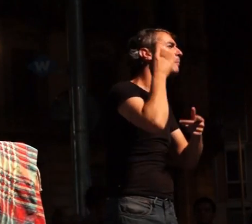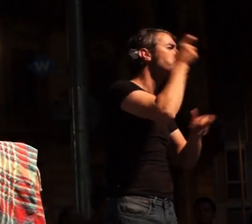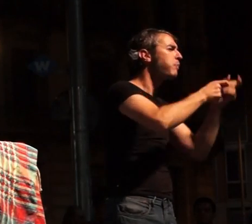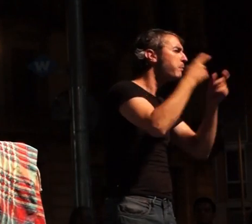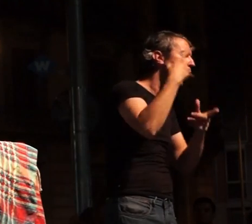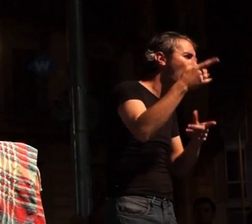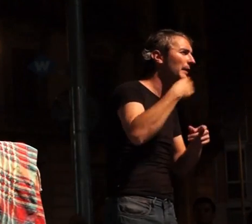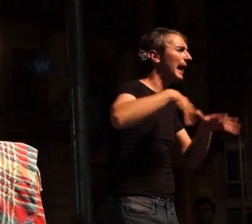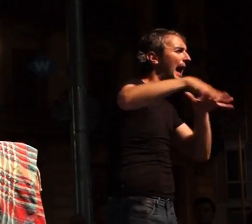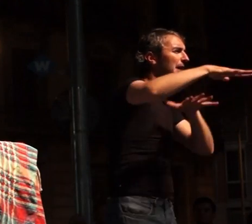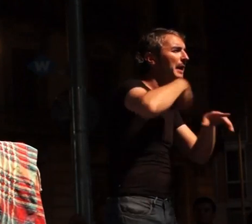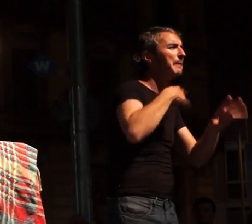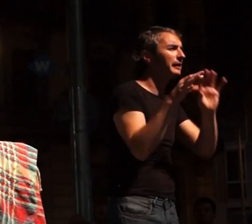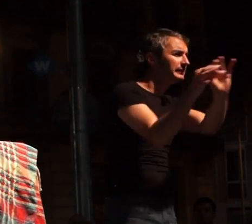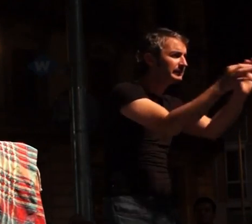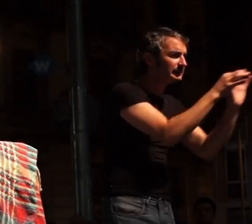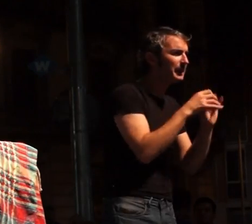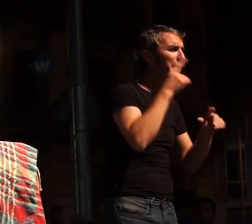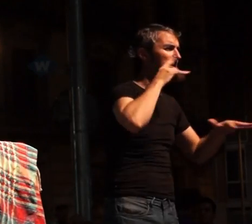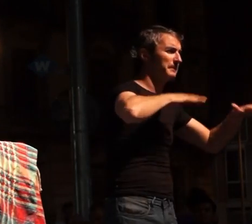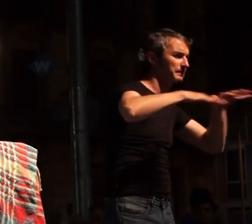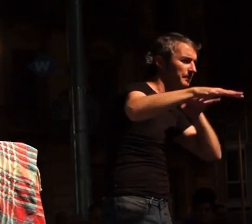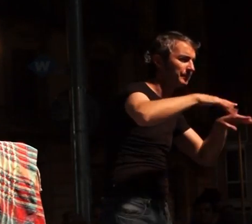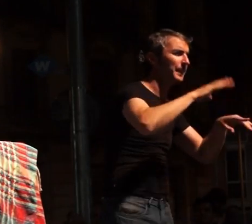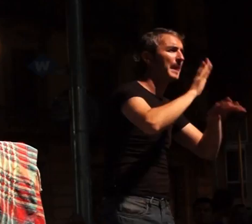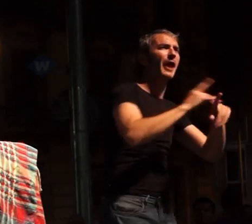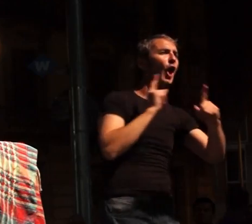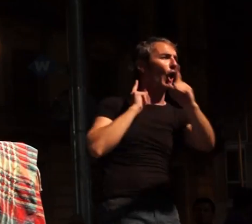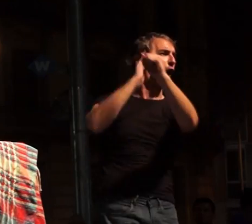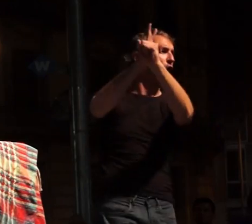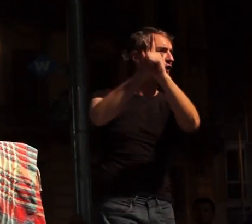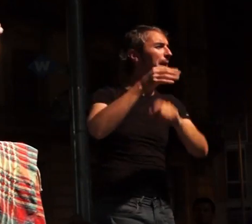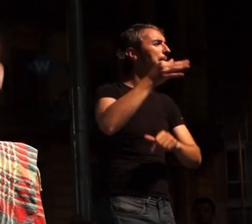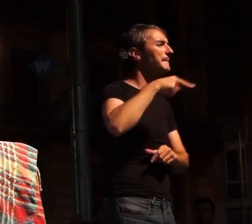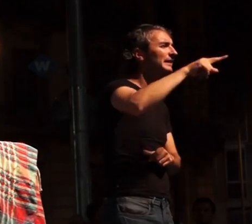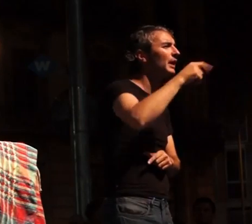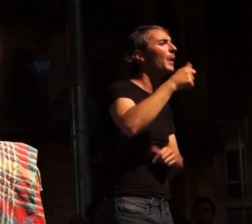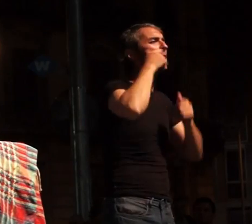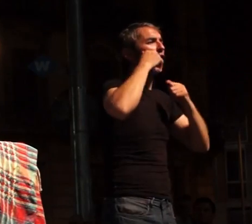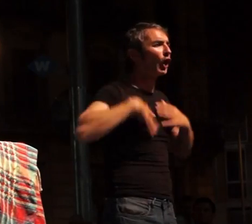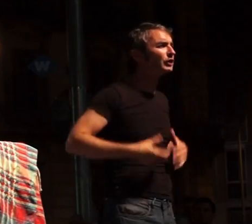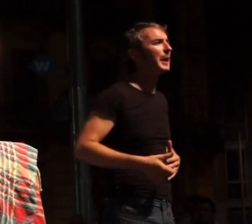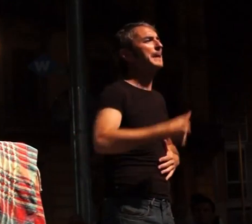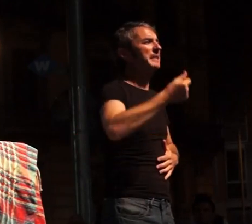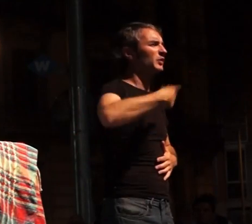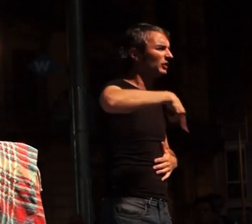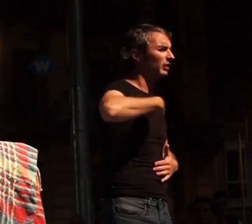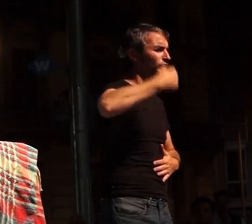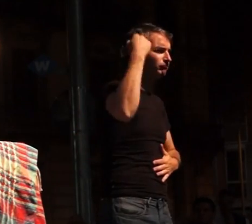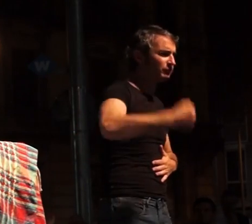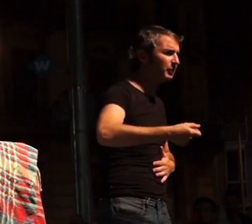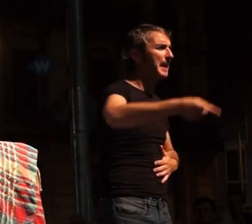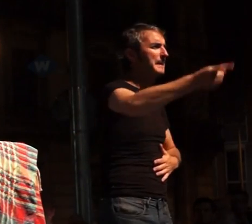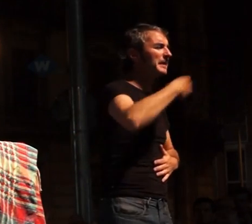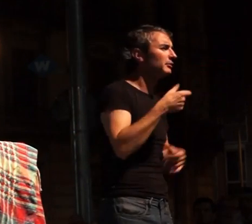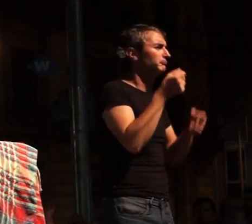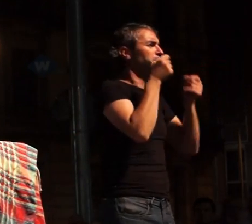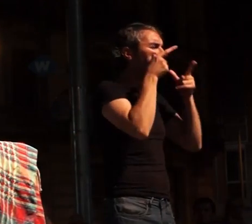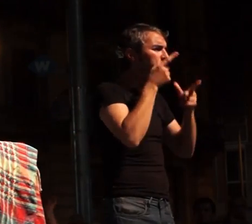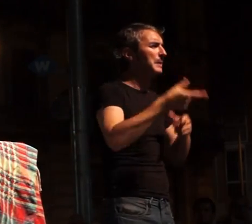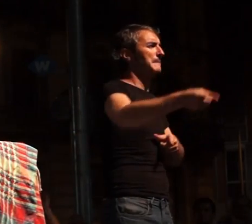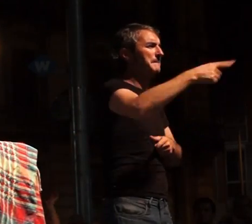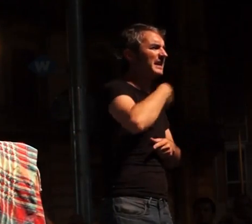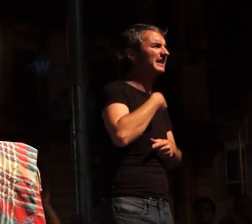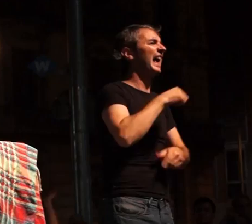de socialització, més espais de producció de contrahegemonia, més cos, més arran, més alertes solidàries i més